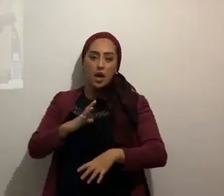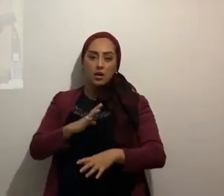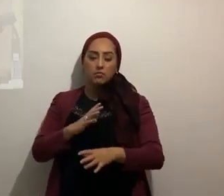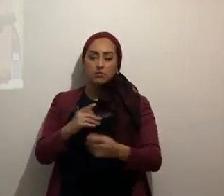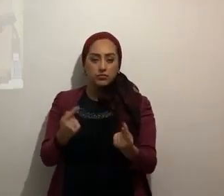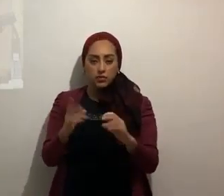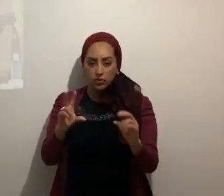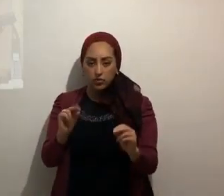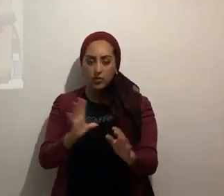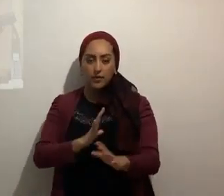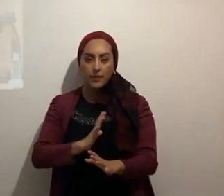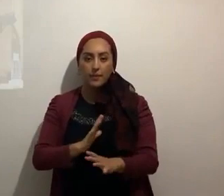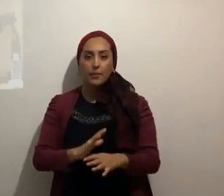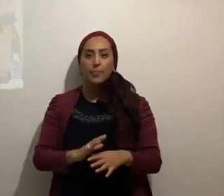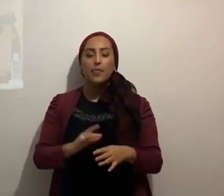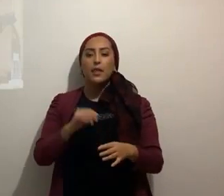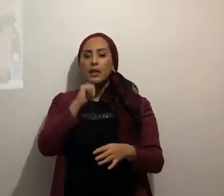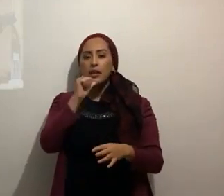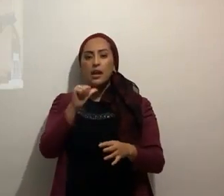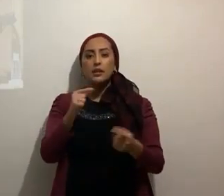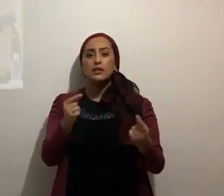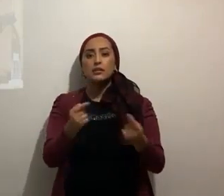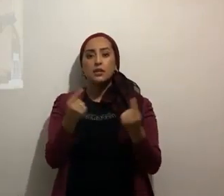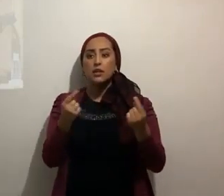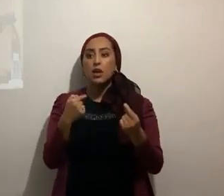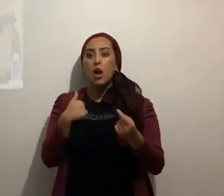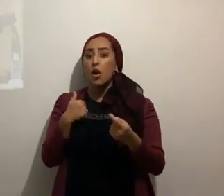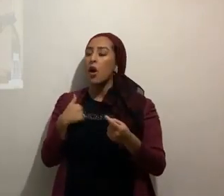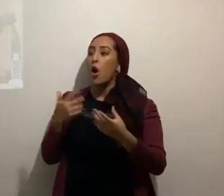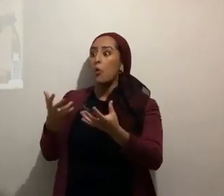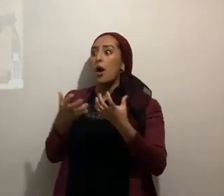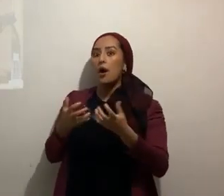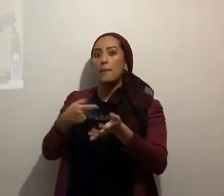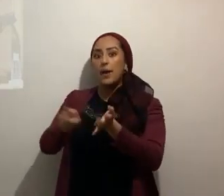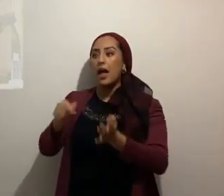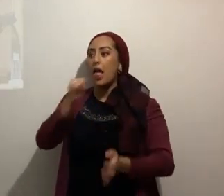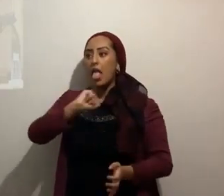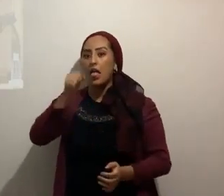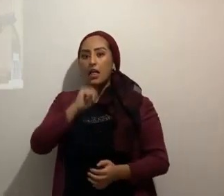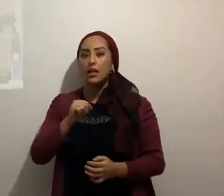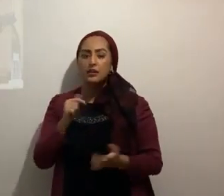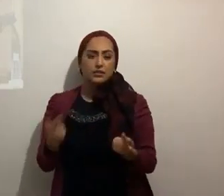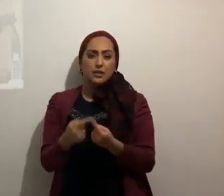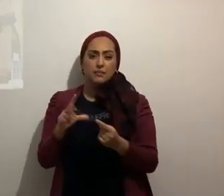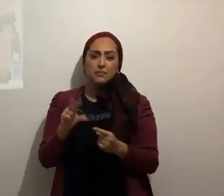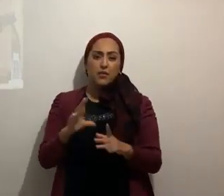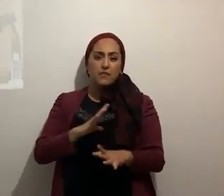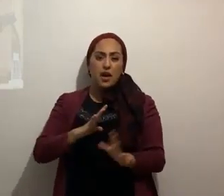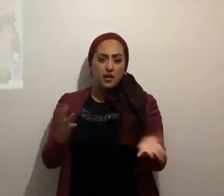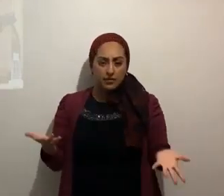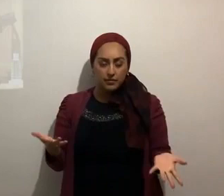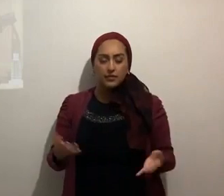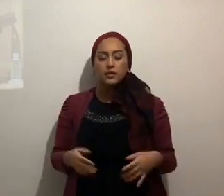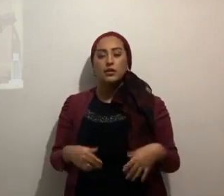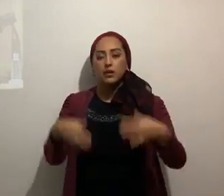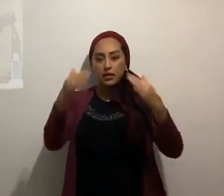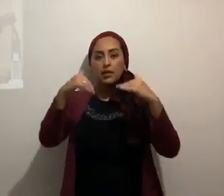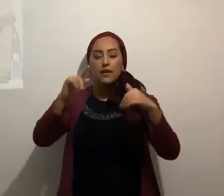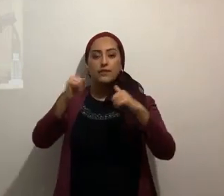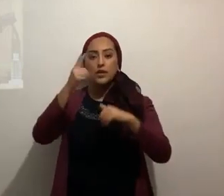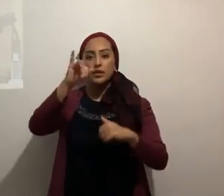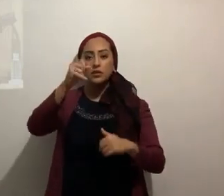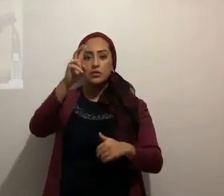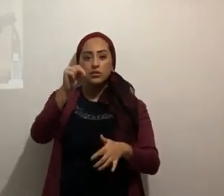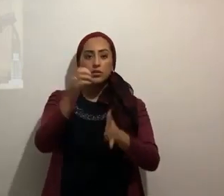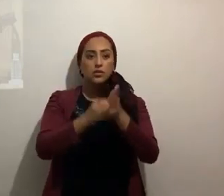pecado. No es pecado desear una paleta helada, ¿verdad? ¿Sí? Bueno, entonces 1